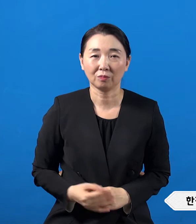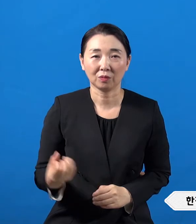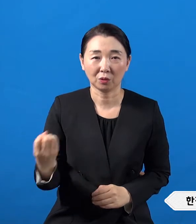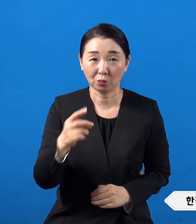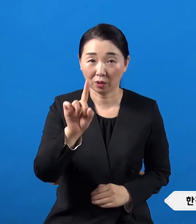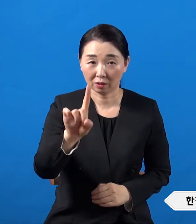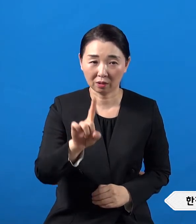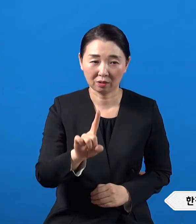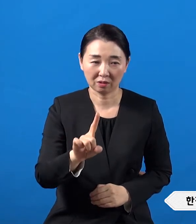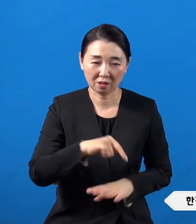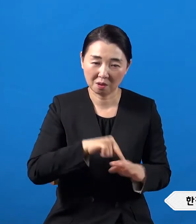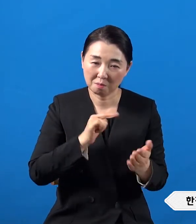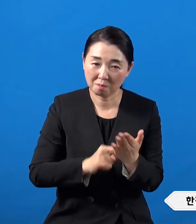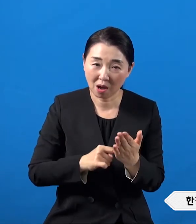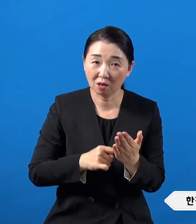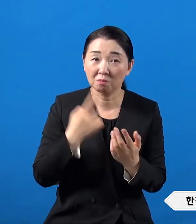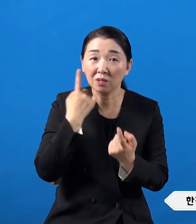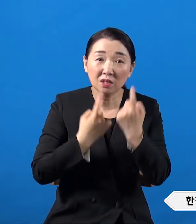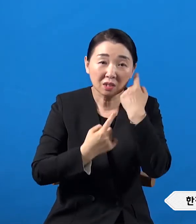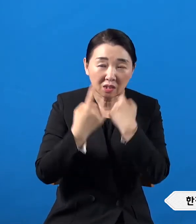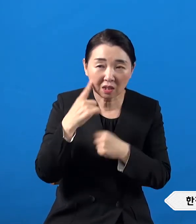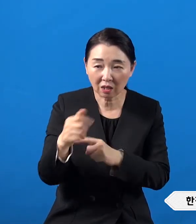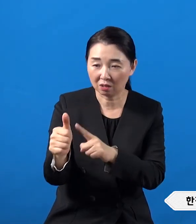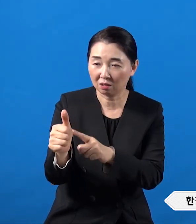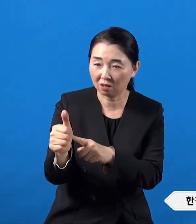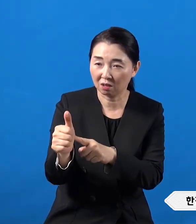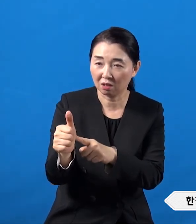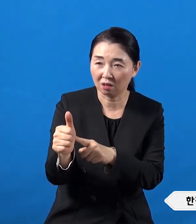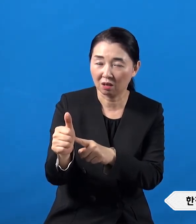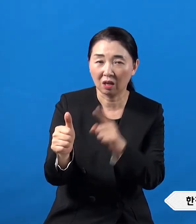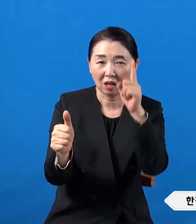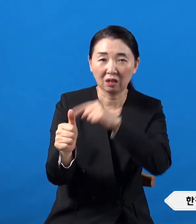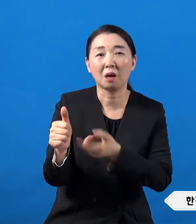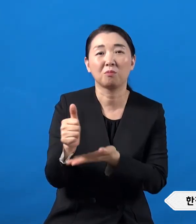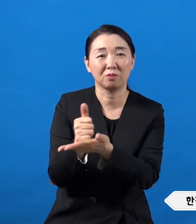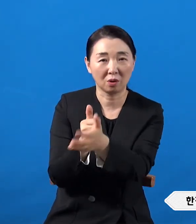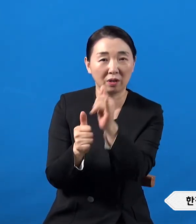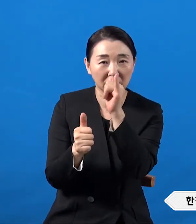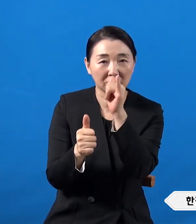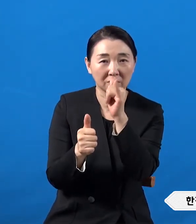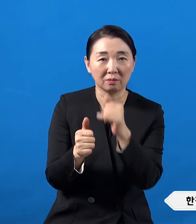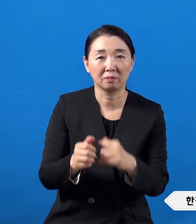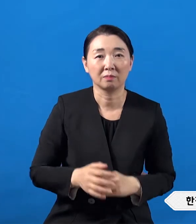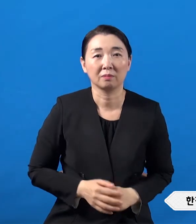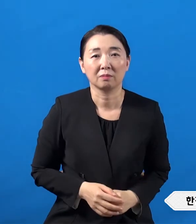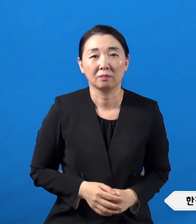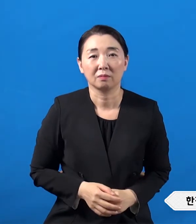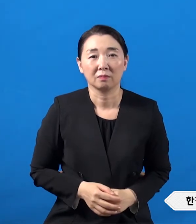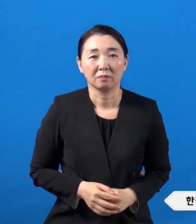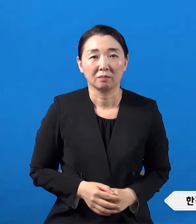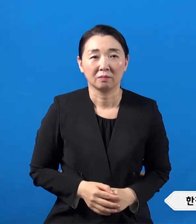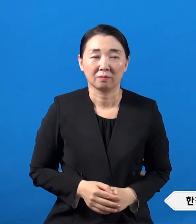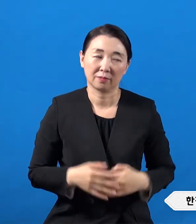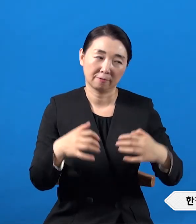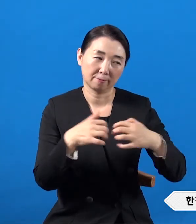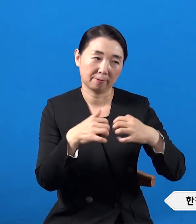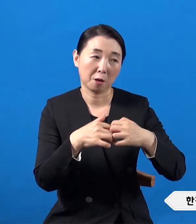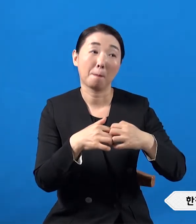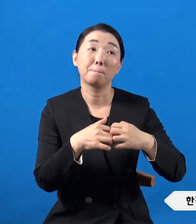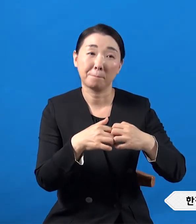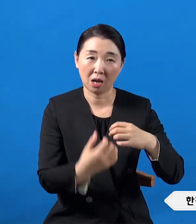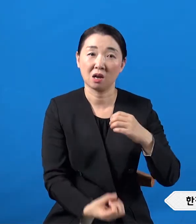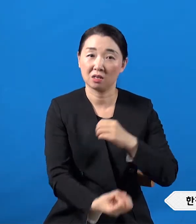또 한 가지 내면의 상처가 그에게 미친 악영향이 있습니다. 이제